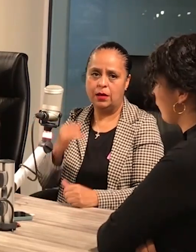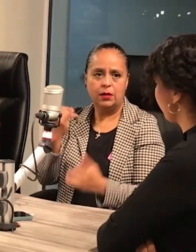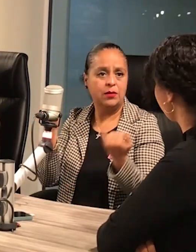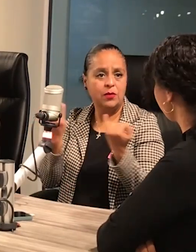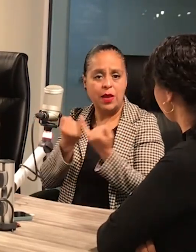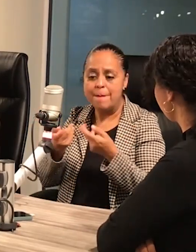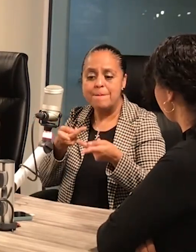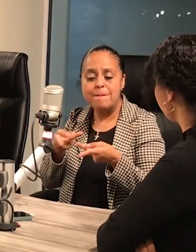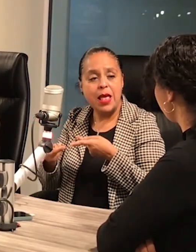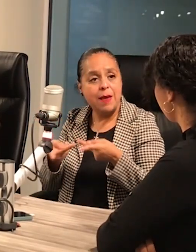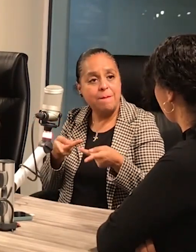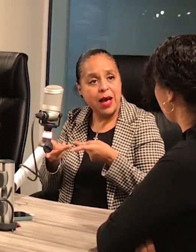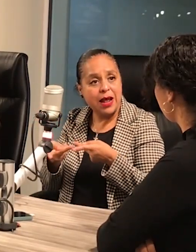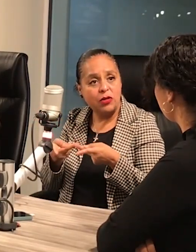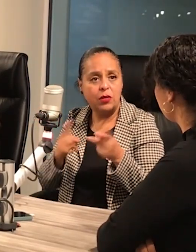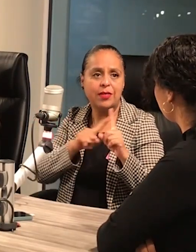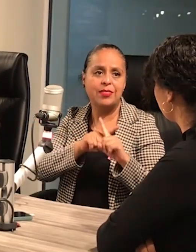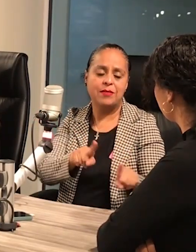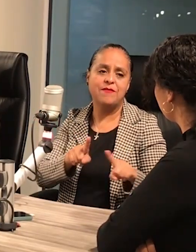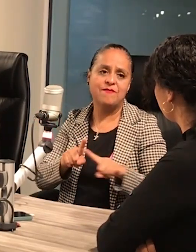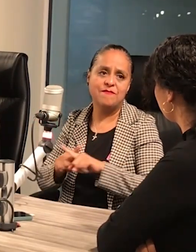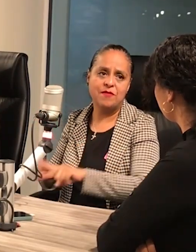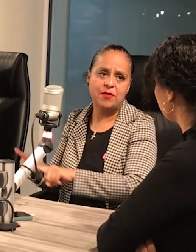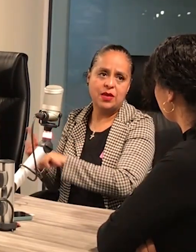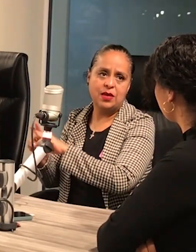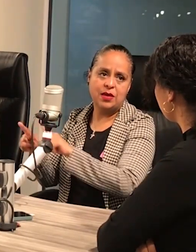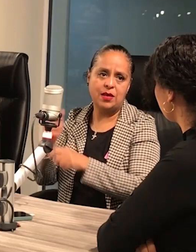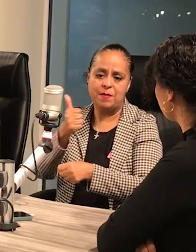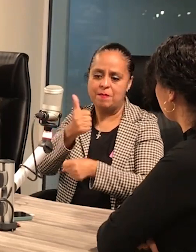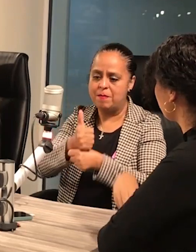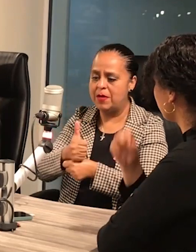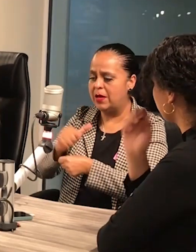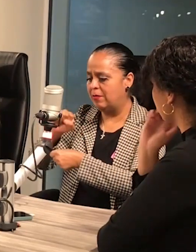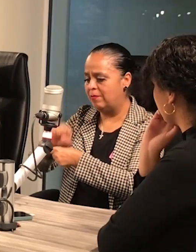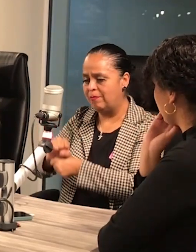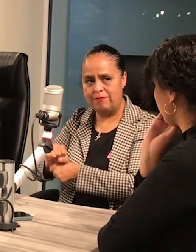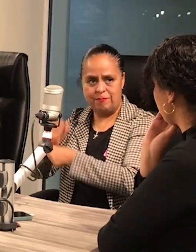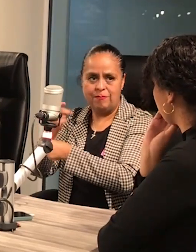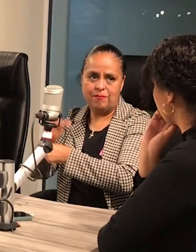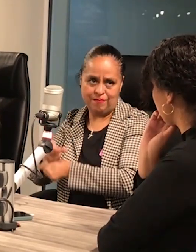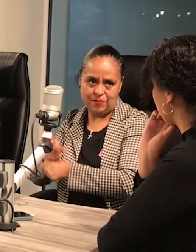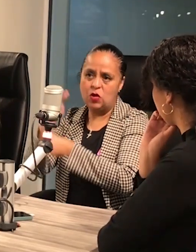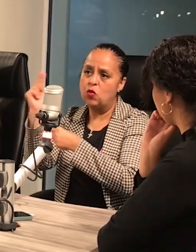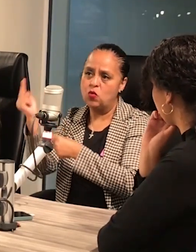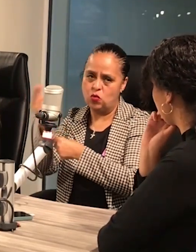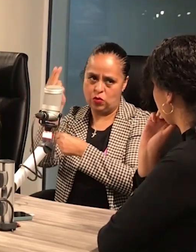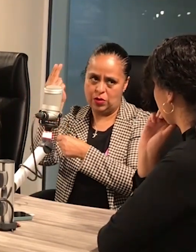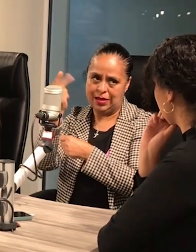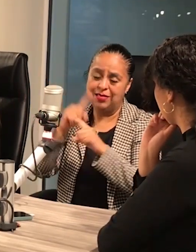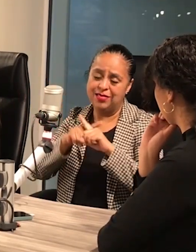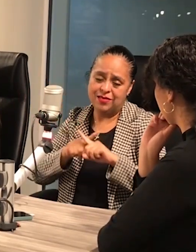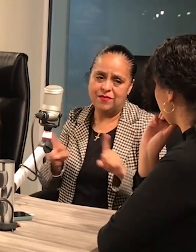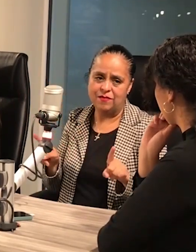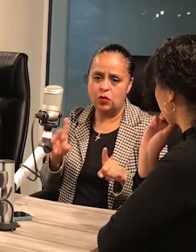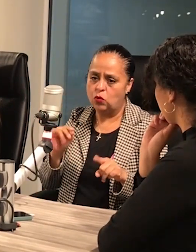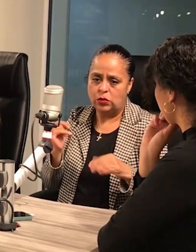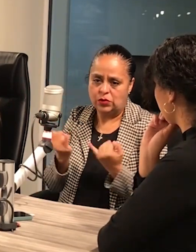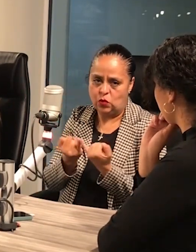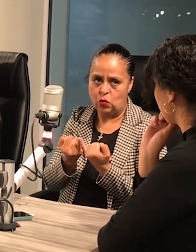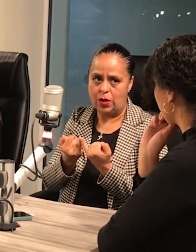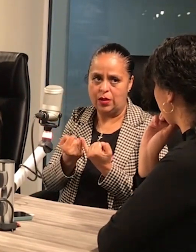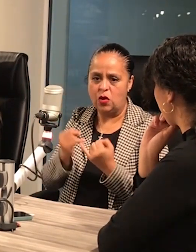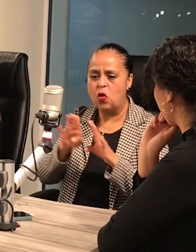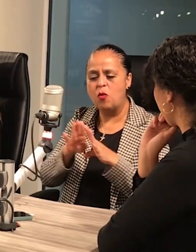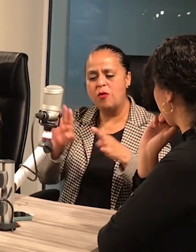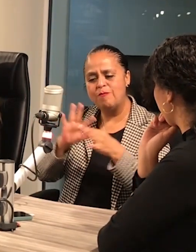la preparación académica es diferente a lo que es en la primaria, en la secundaria y en el nivel medio superior. Como